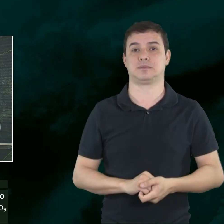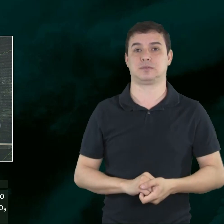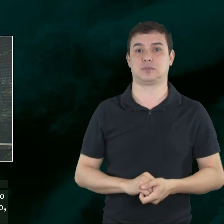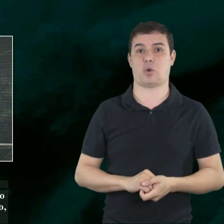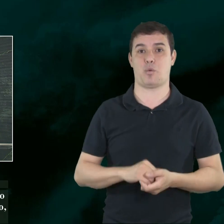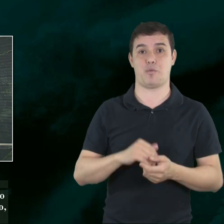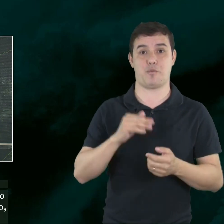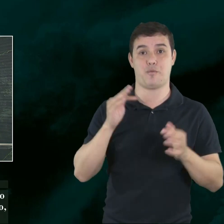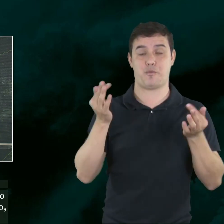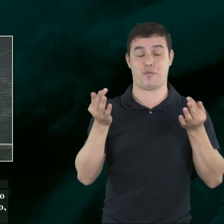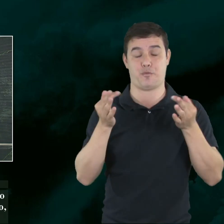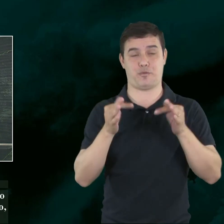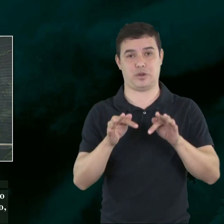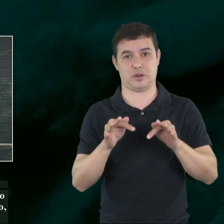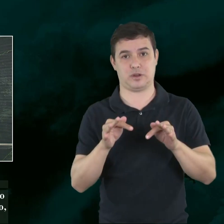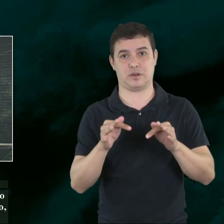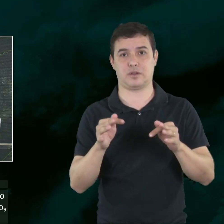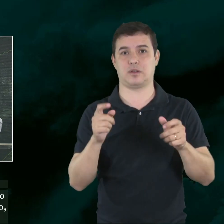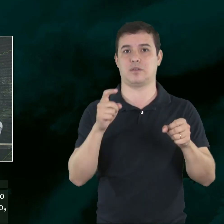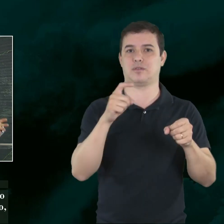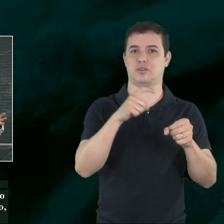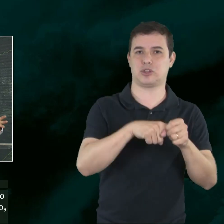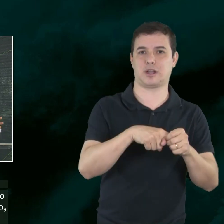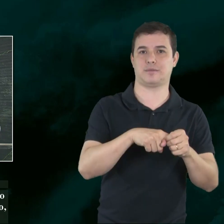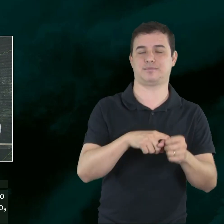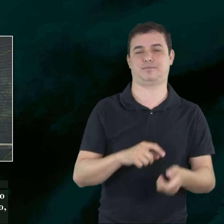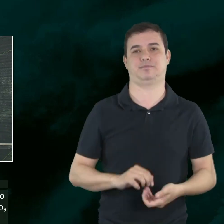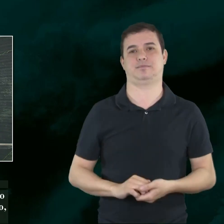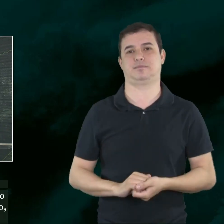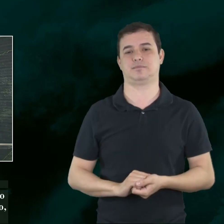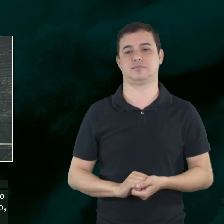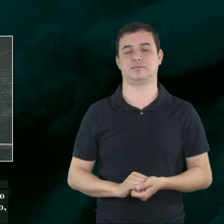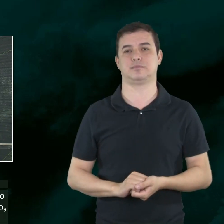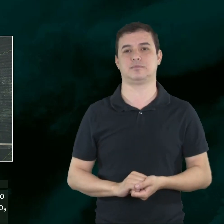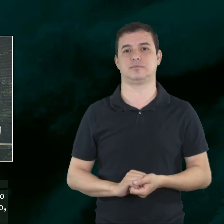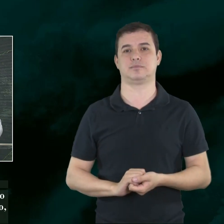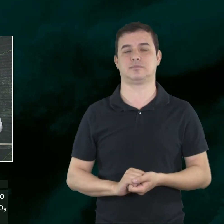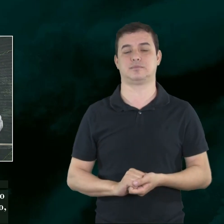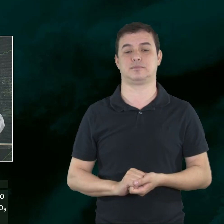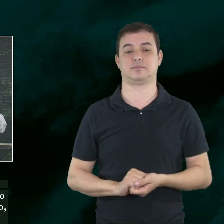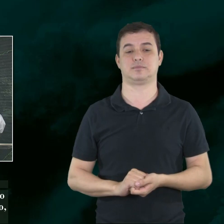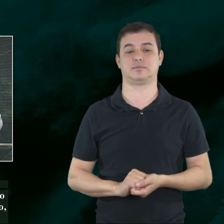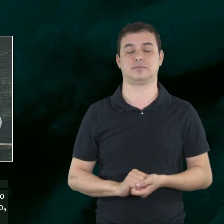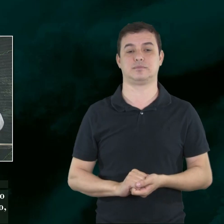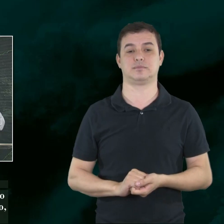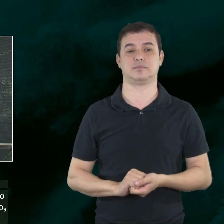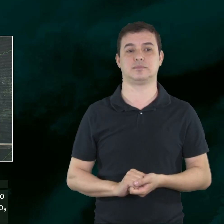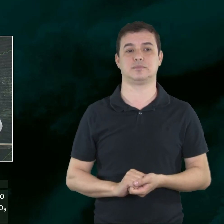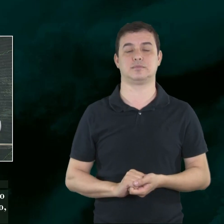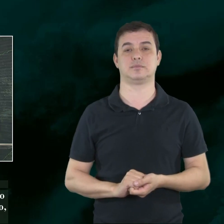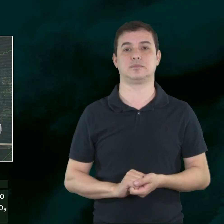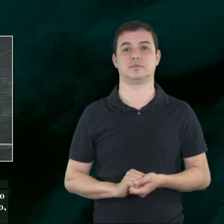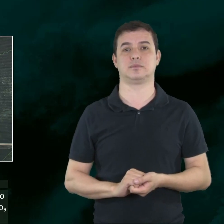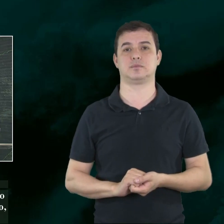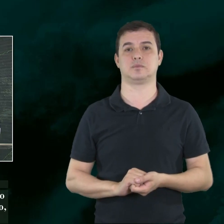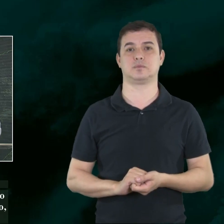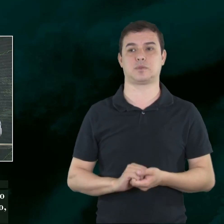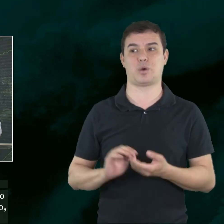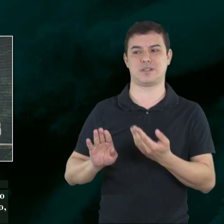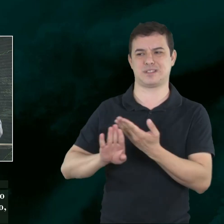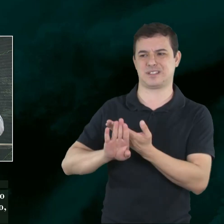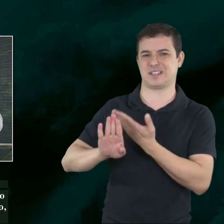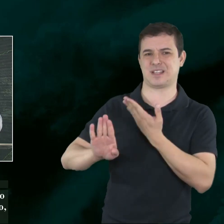fim. Isso mostra que essa primeira etapa que eu estou falando, da chegada da